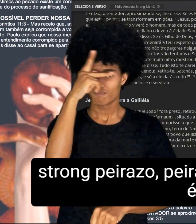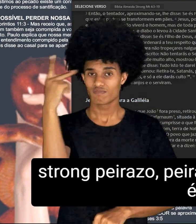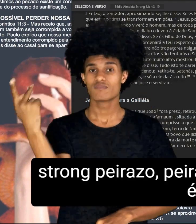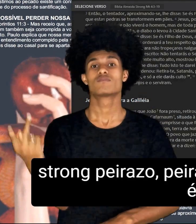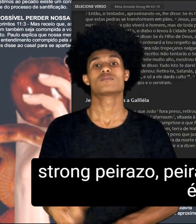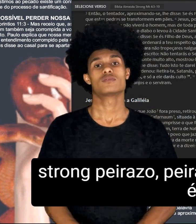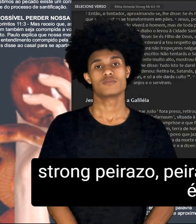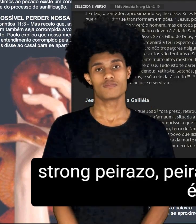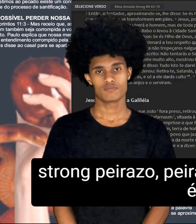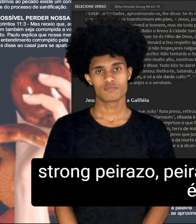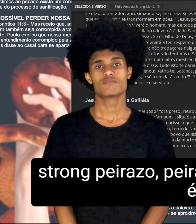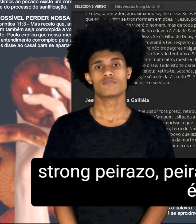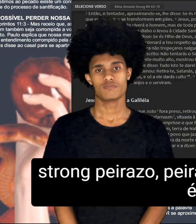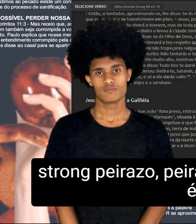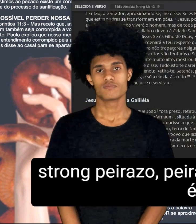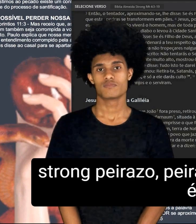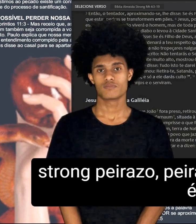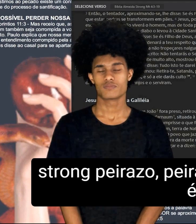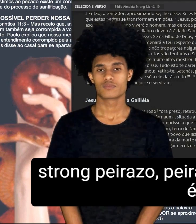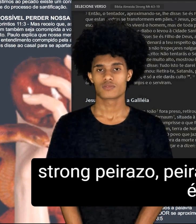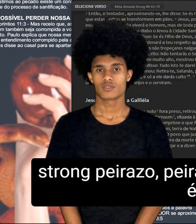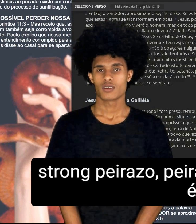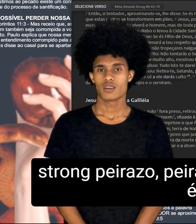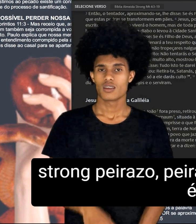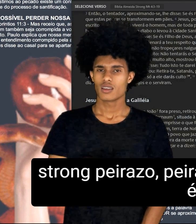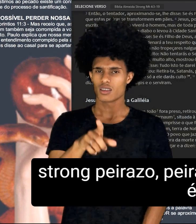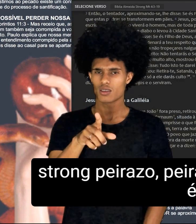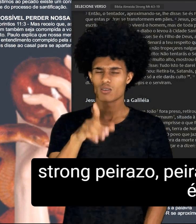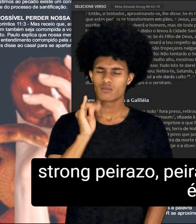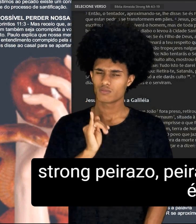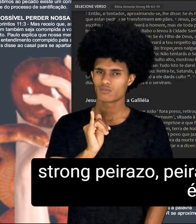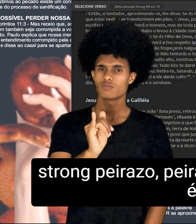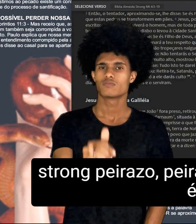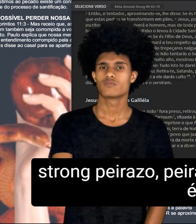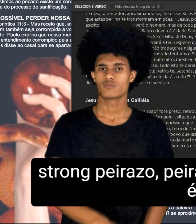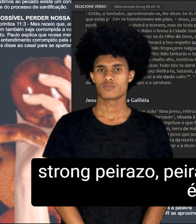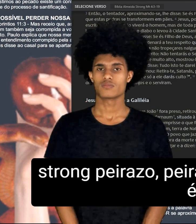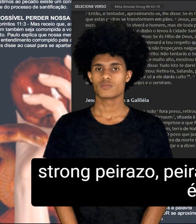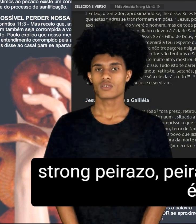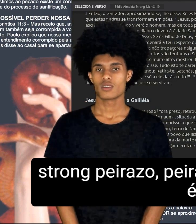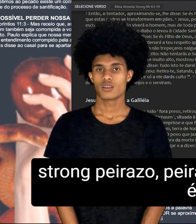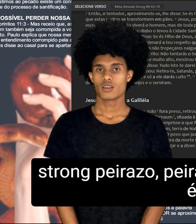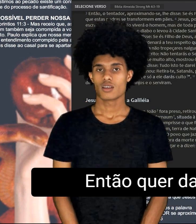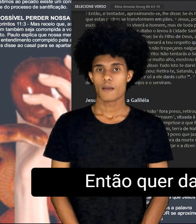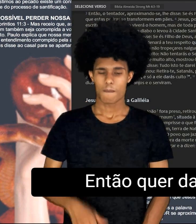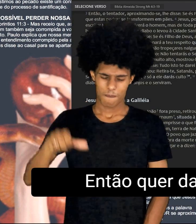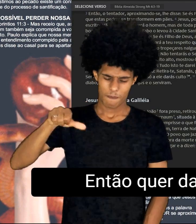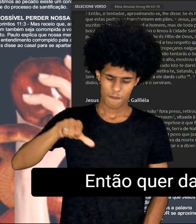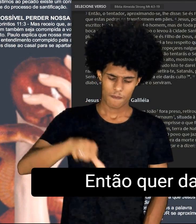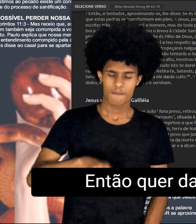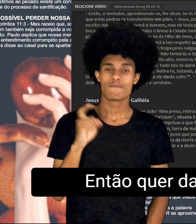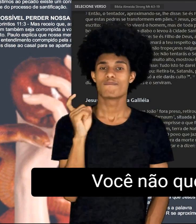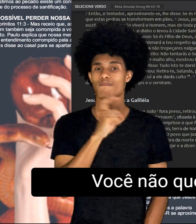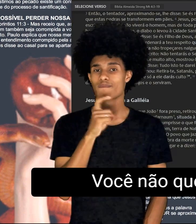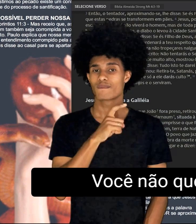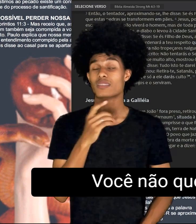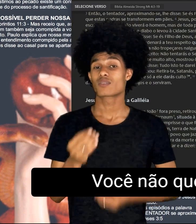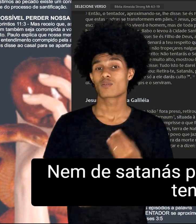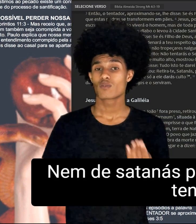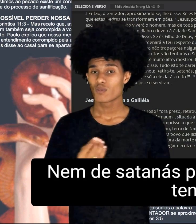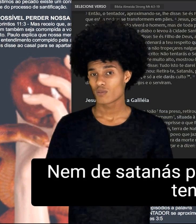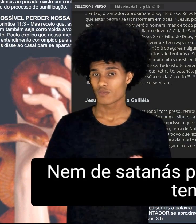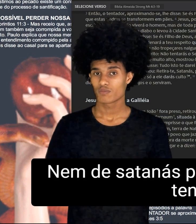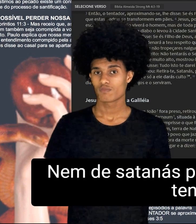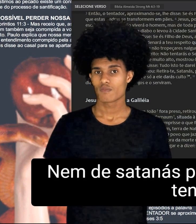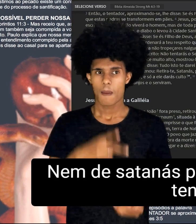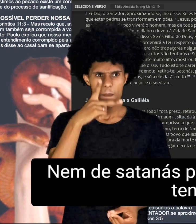dicionário Strong. Peirazo. Peirasmos é a tentação e peirazo é o tentador. Então, você quer dar um nome para o diabo? Você não quer chamar ele de